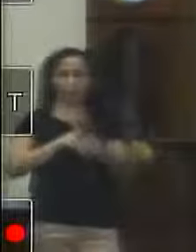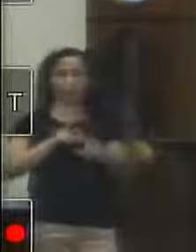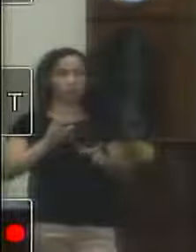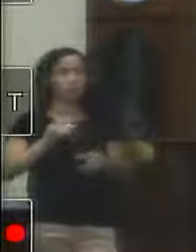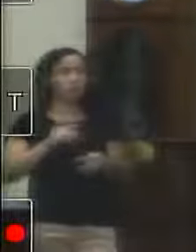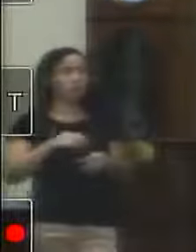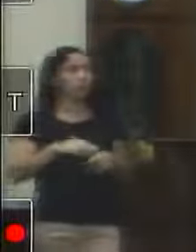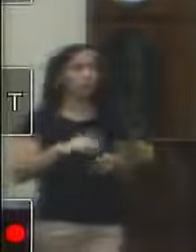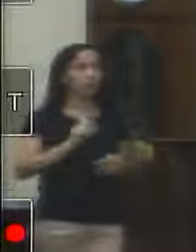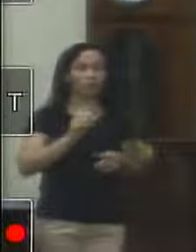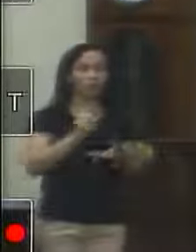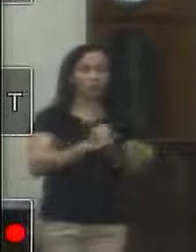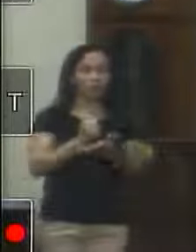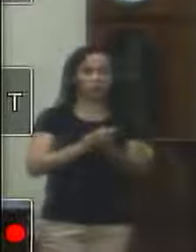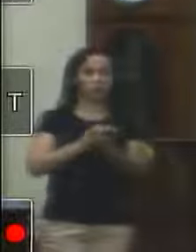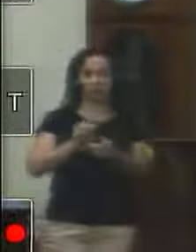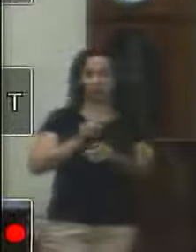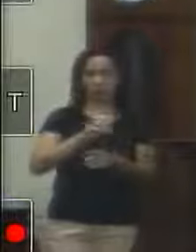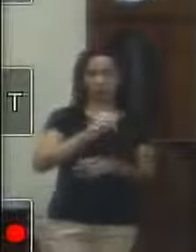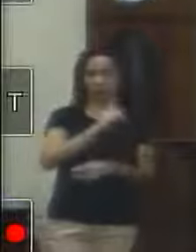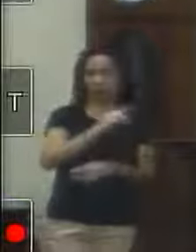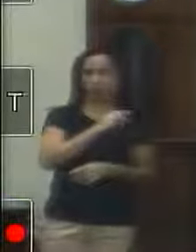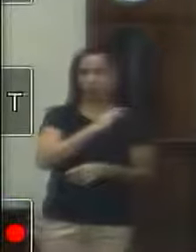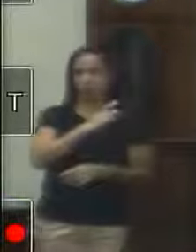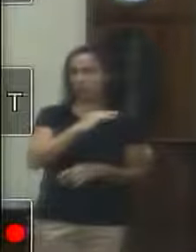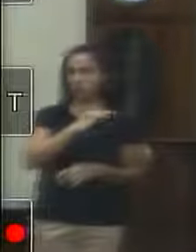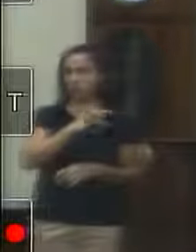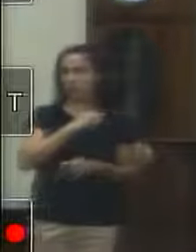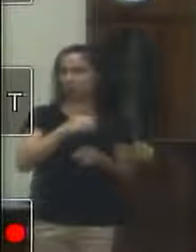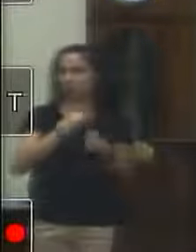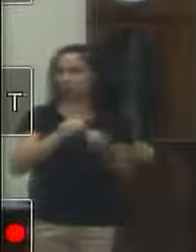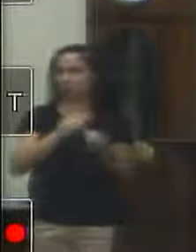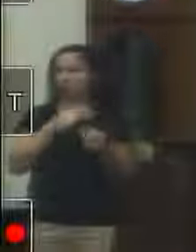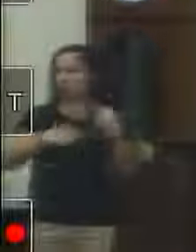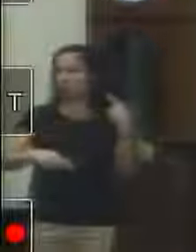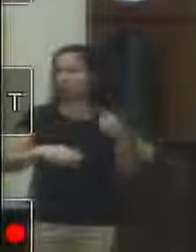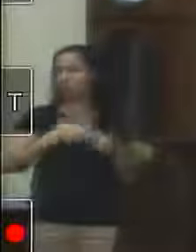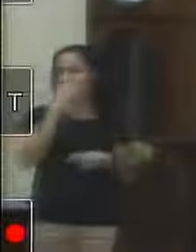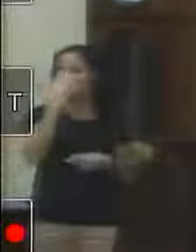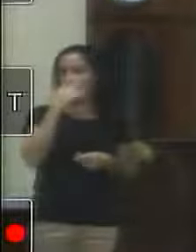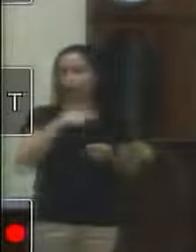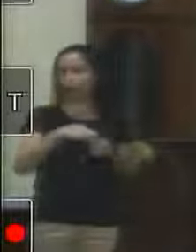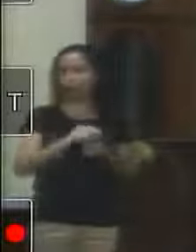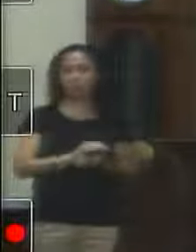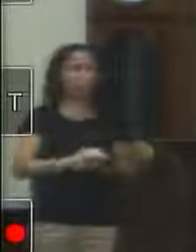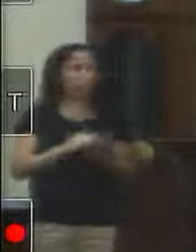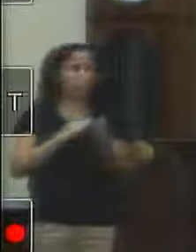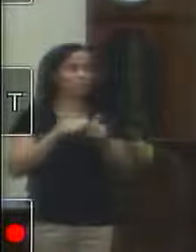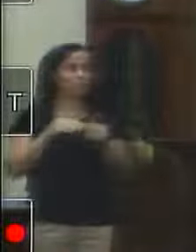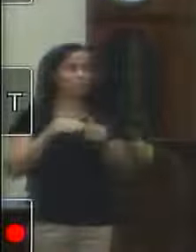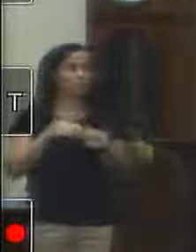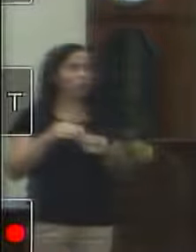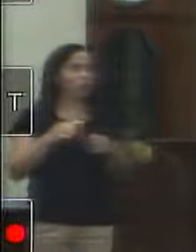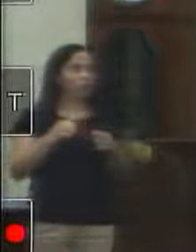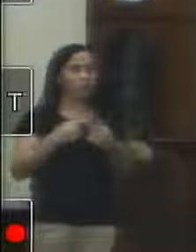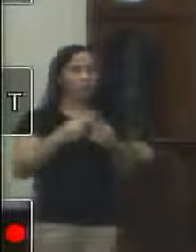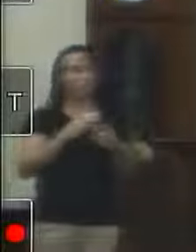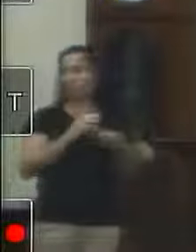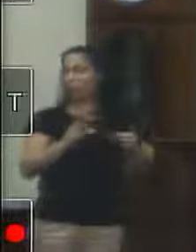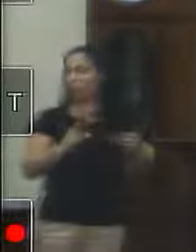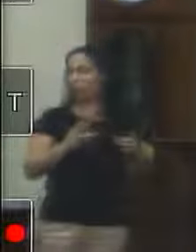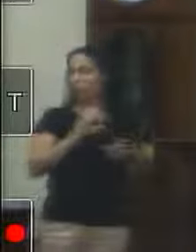relação ao decreto de carnaval, de proibição de carnaval. Ele só pediu uma maneira de resguardar o comércio